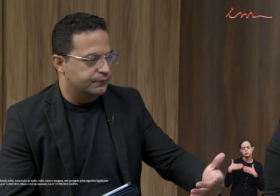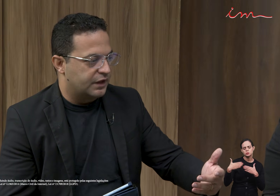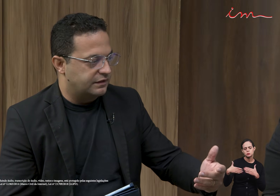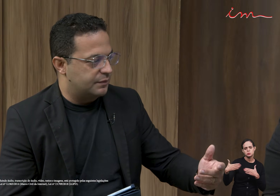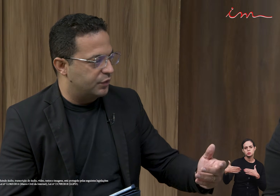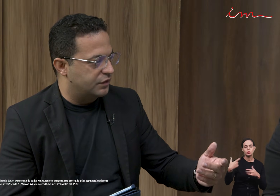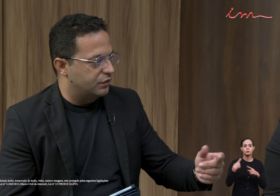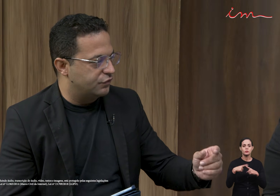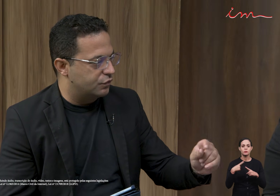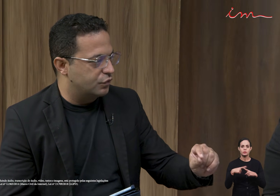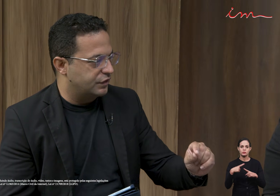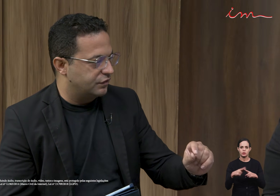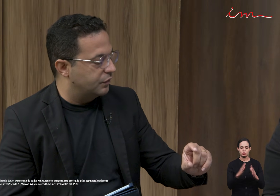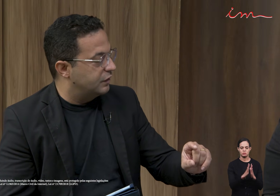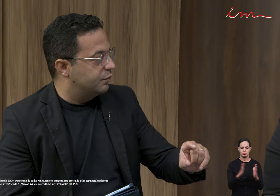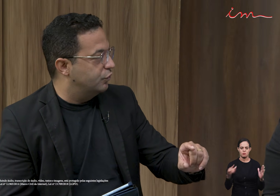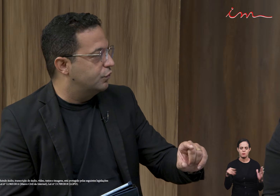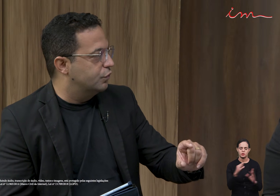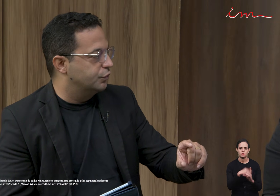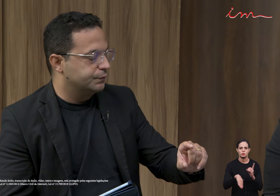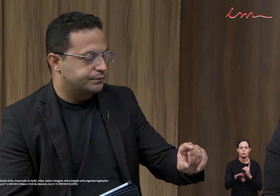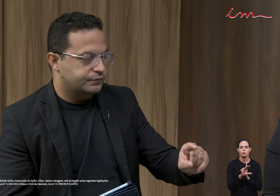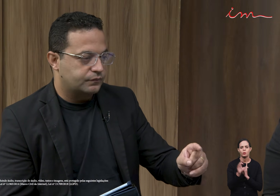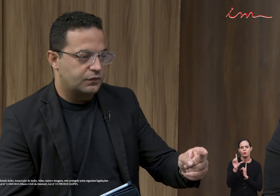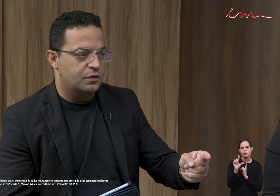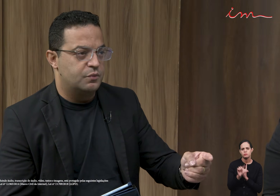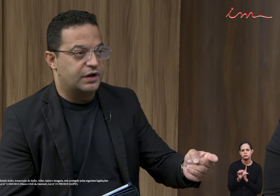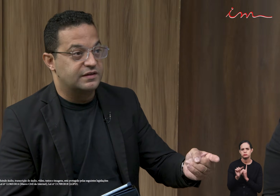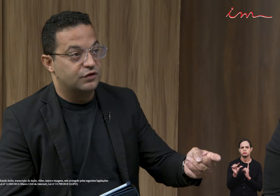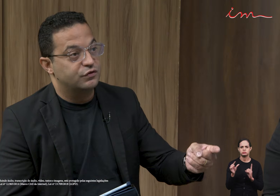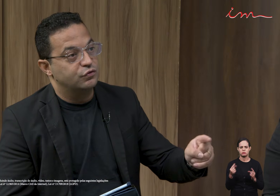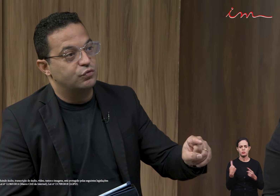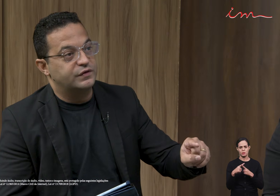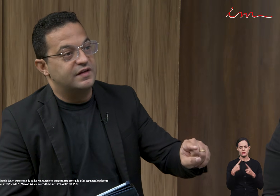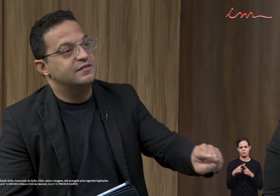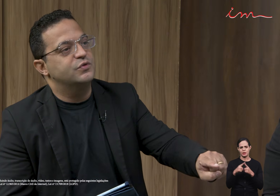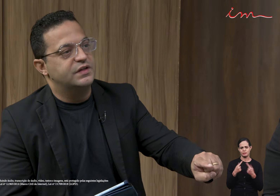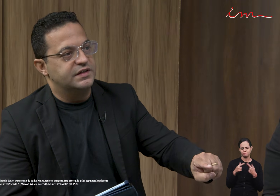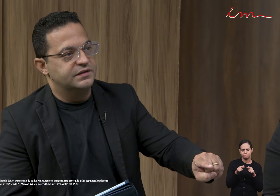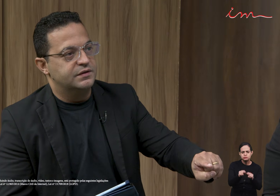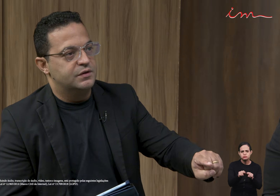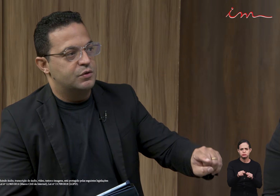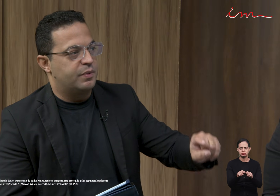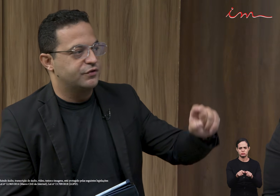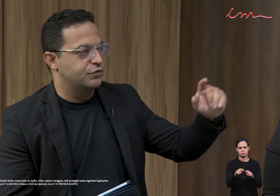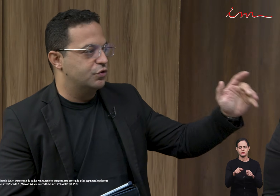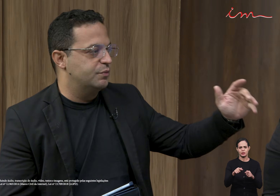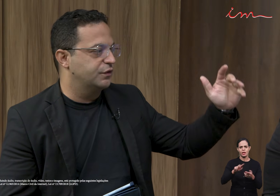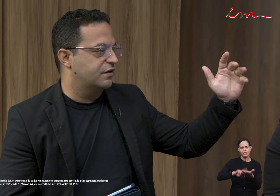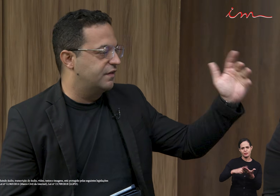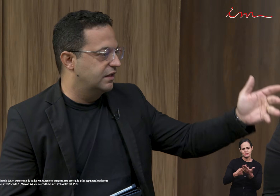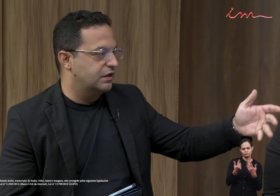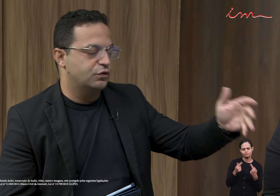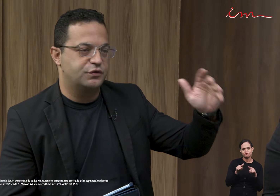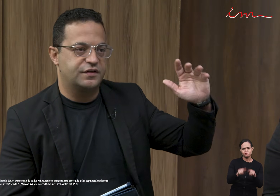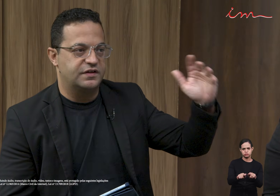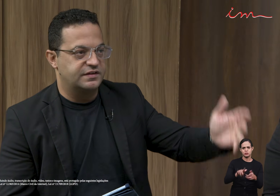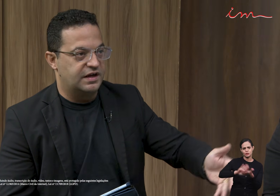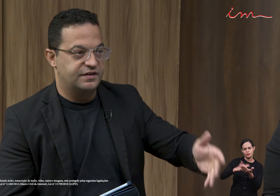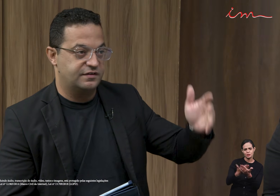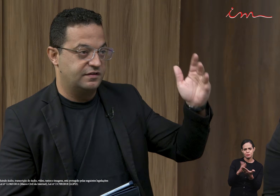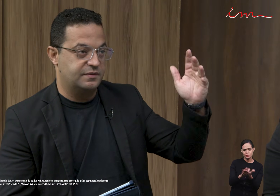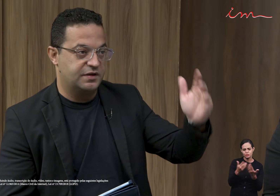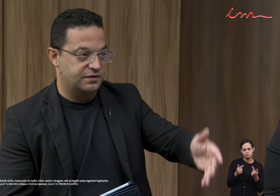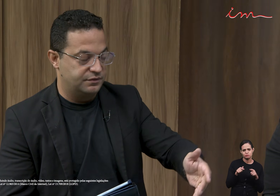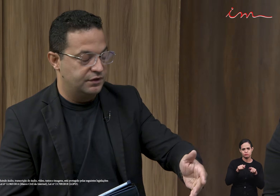culto, até porque durante o culto a gente tem um tempo muito curto, porque a tradução do culto ela é simultânea. O pastor, o irmão está falando, o louvor está